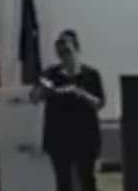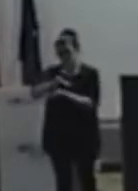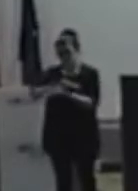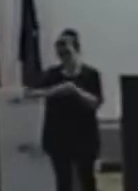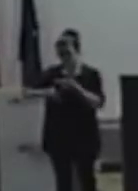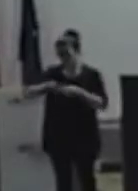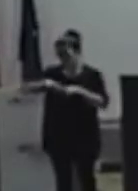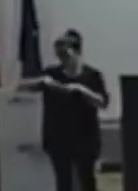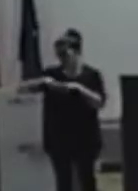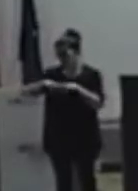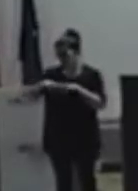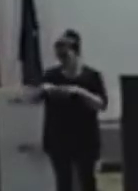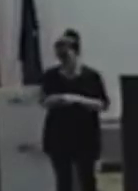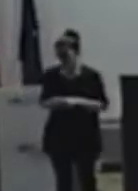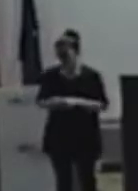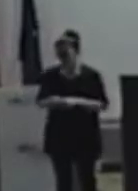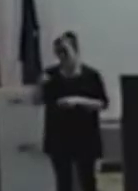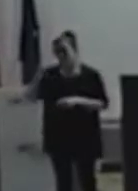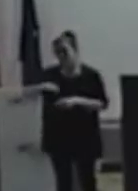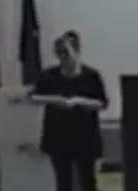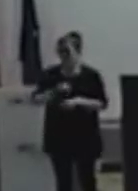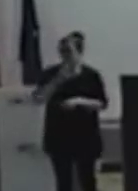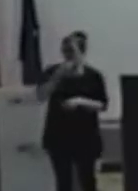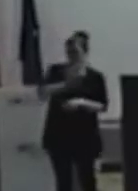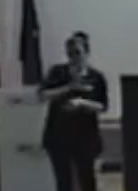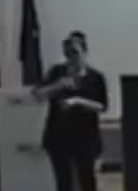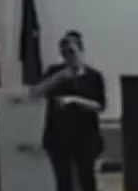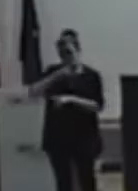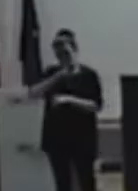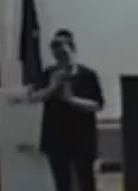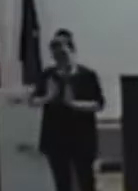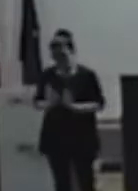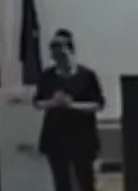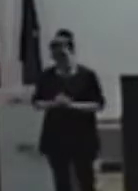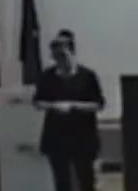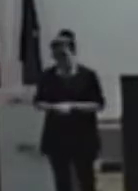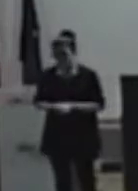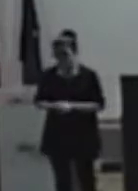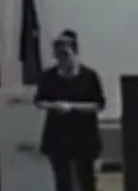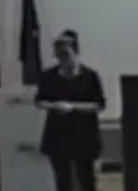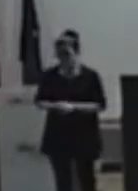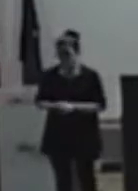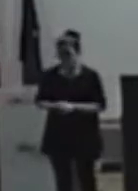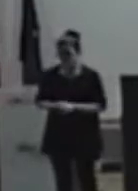cara A y su cara B. Por un lado, hay situaciones en las que